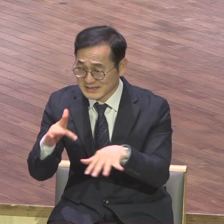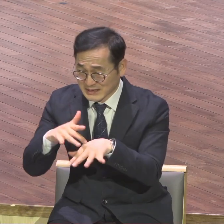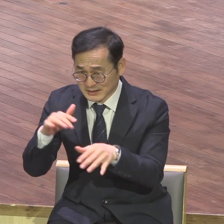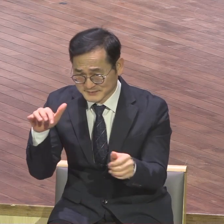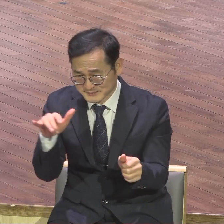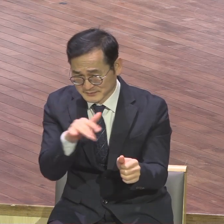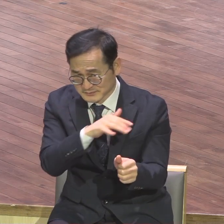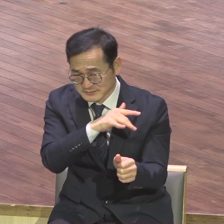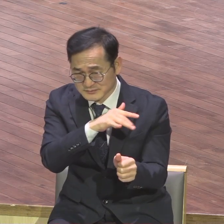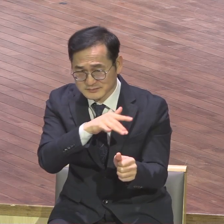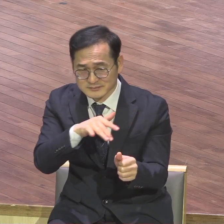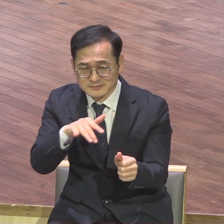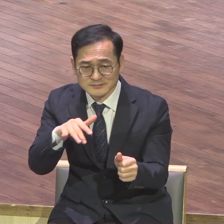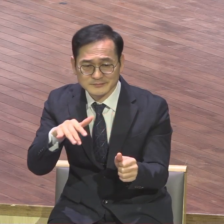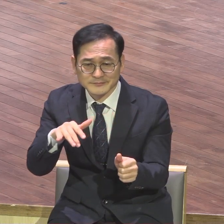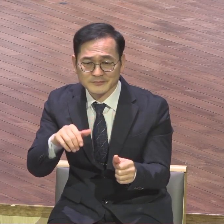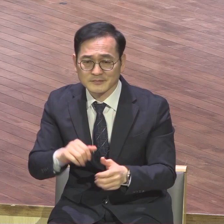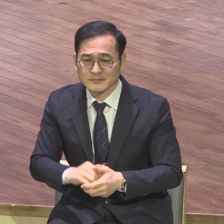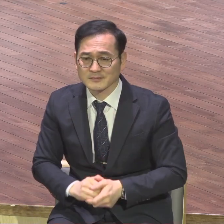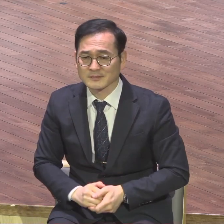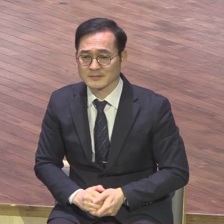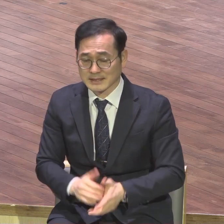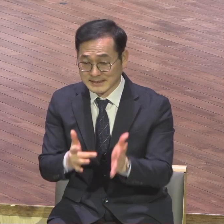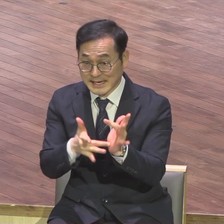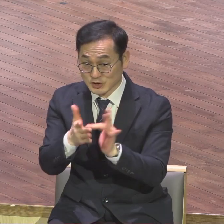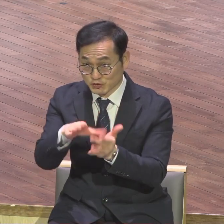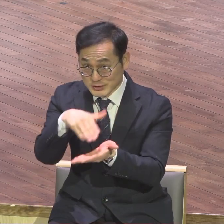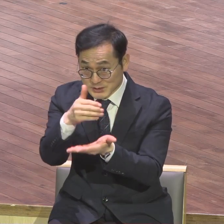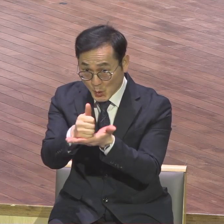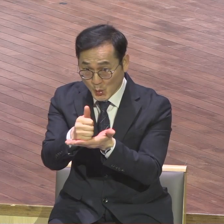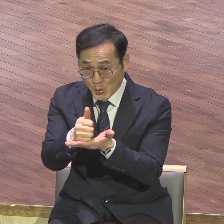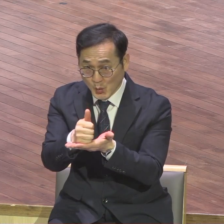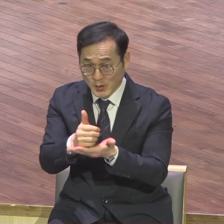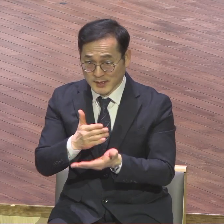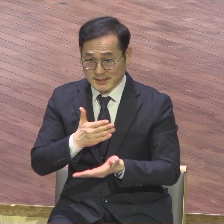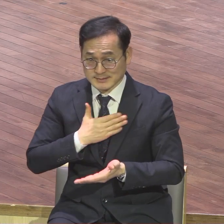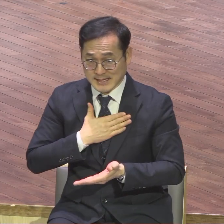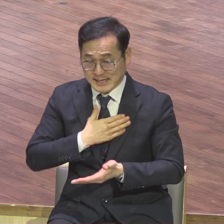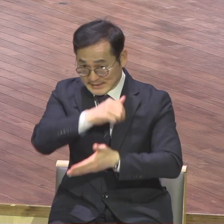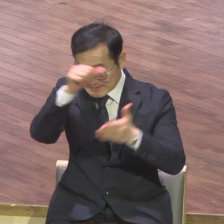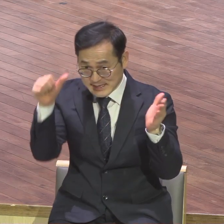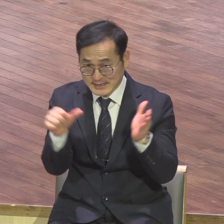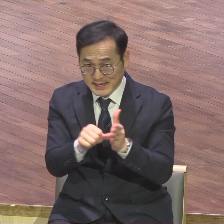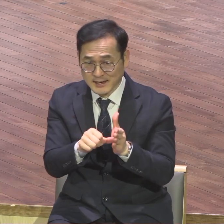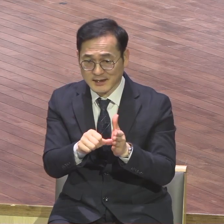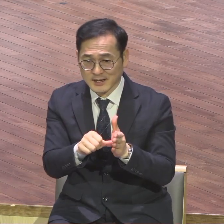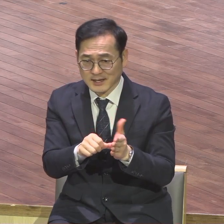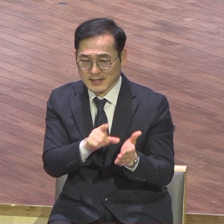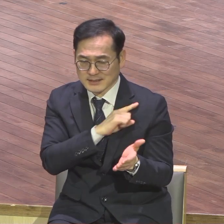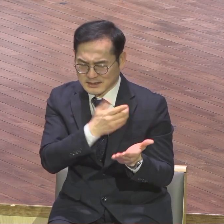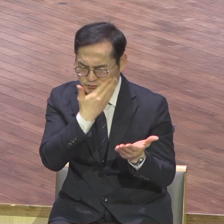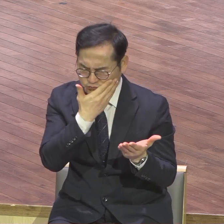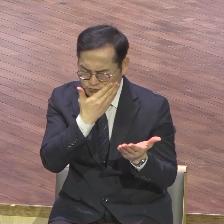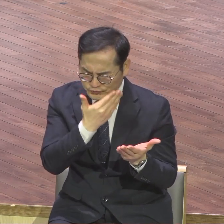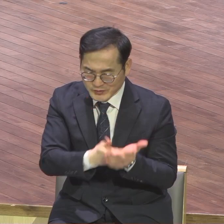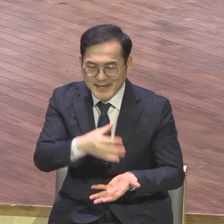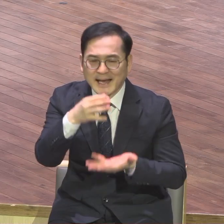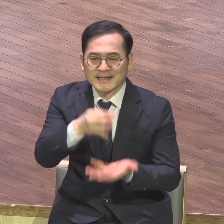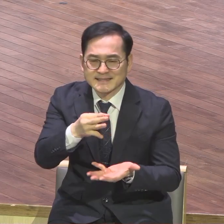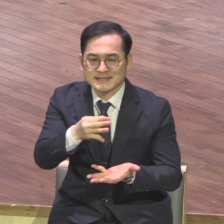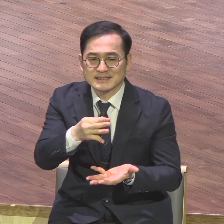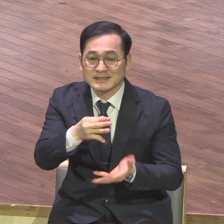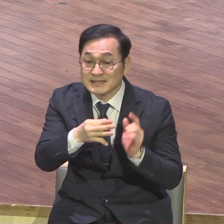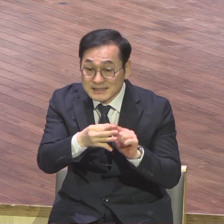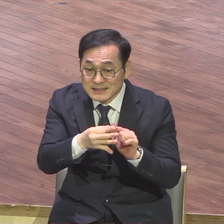성도들, 예수 그리스도가 내 인생의 절대 가치라는 이 사도 바울의 이 고백이